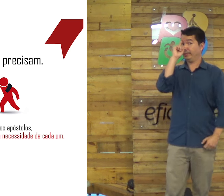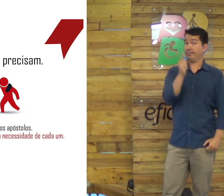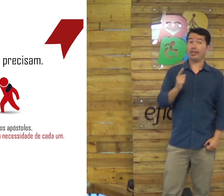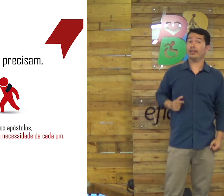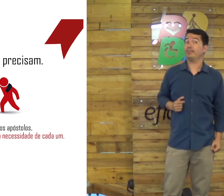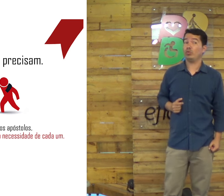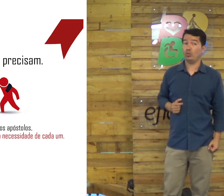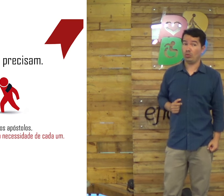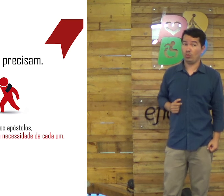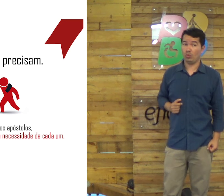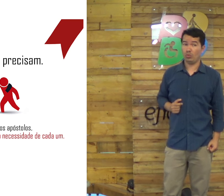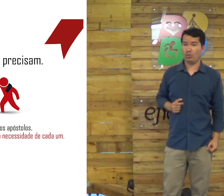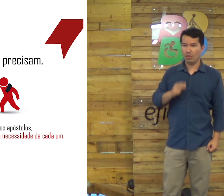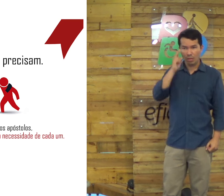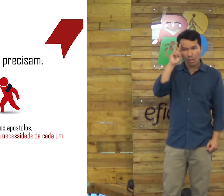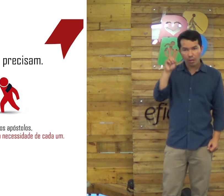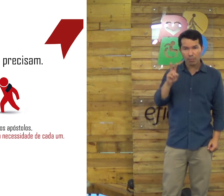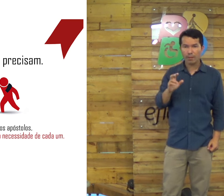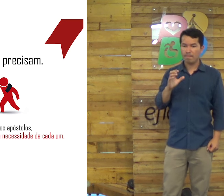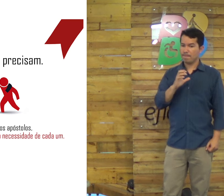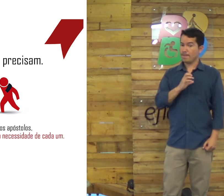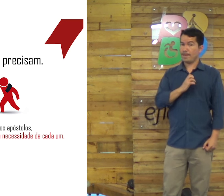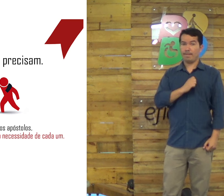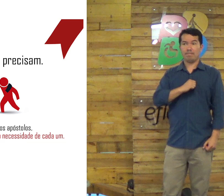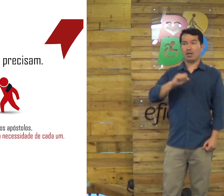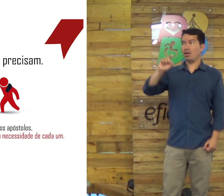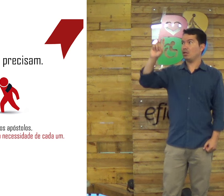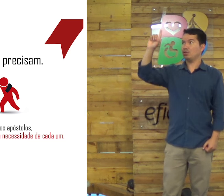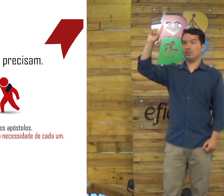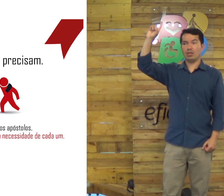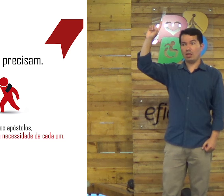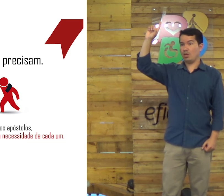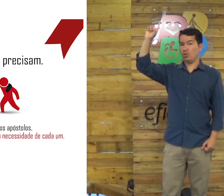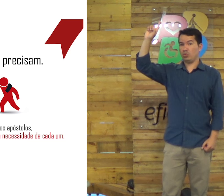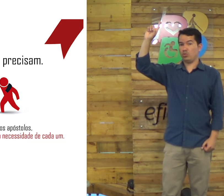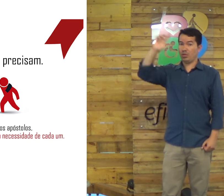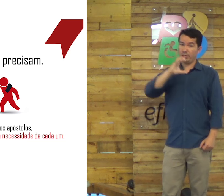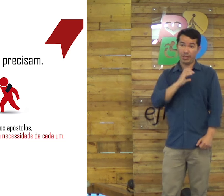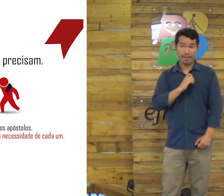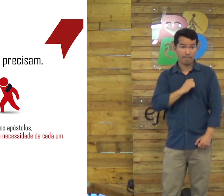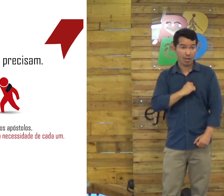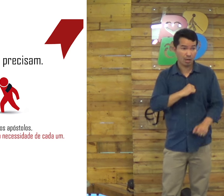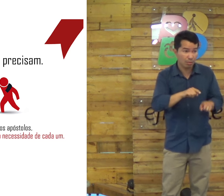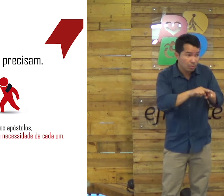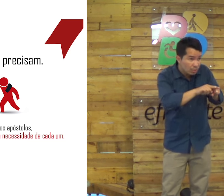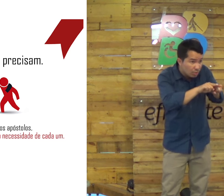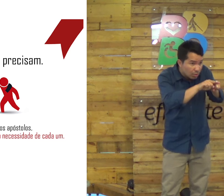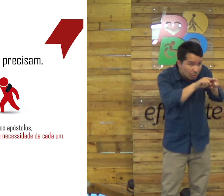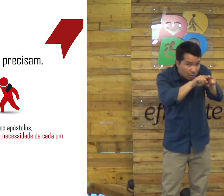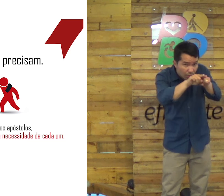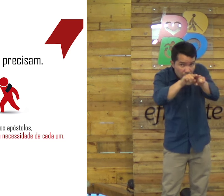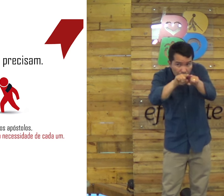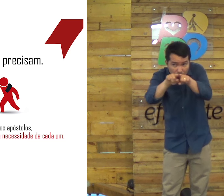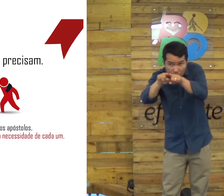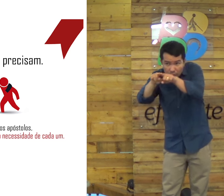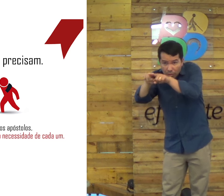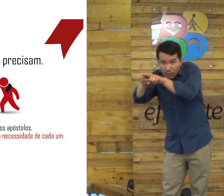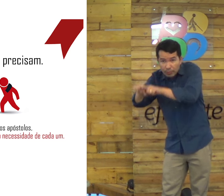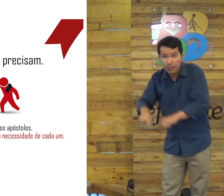e também porque é um mandamento de Jesus, amai a Deus, assim de todas as coisas, e amai também o